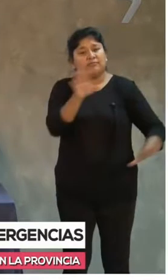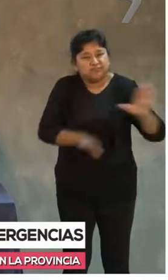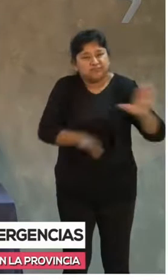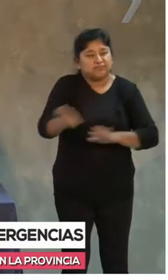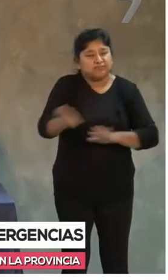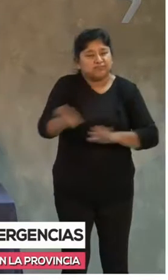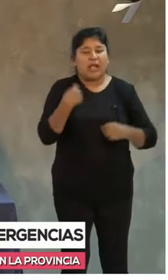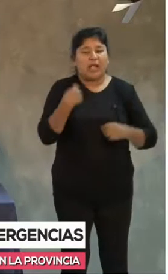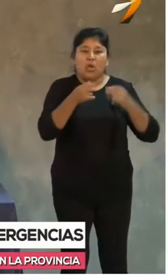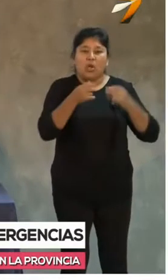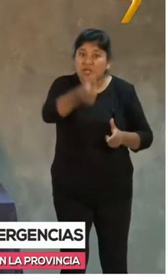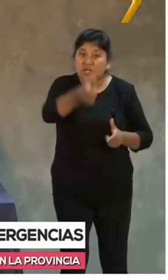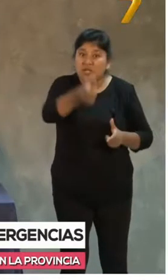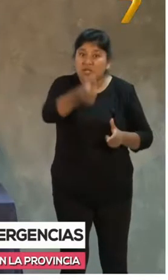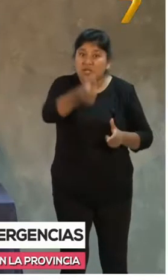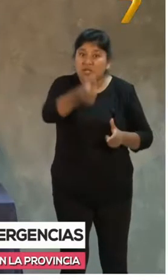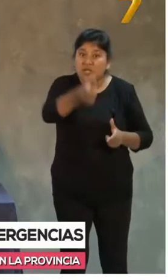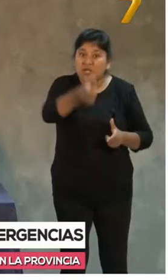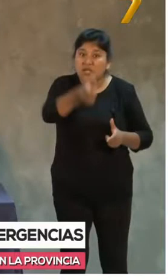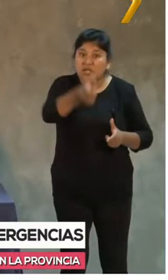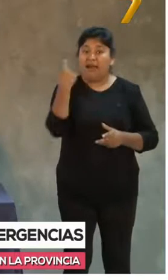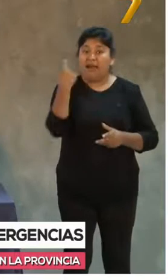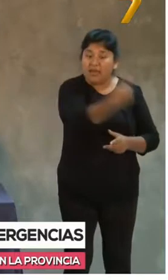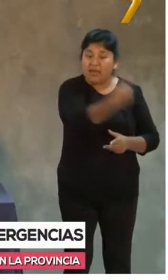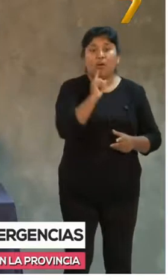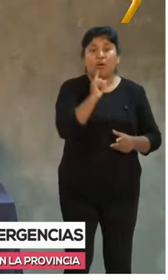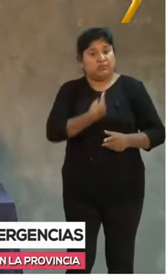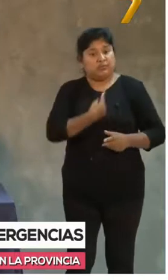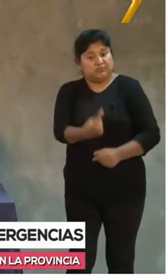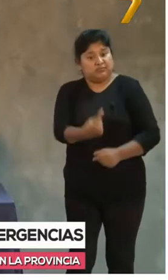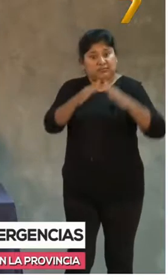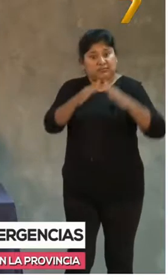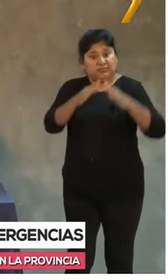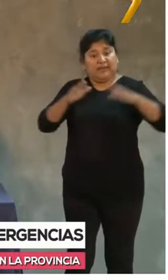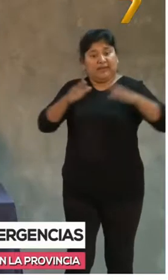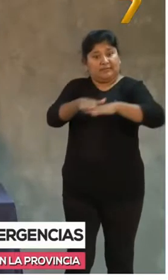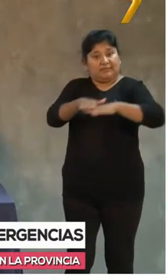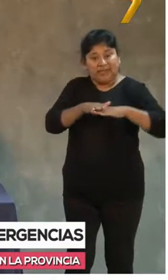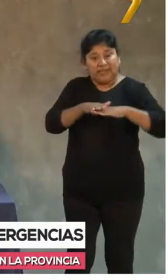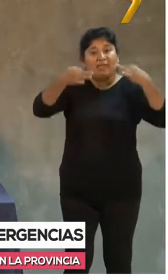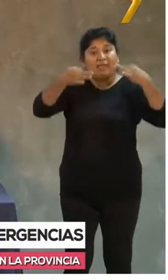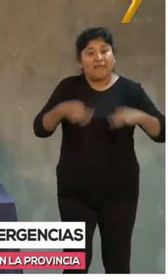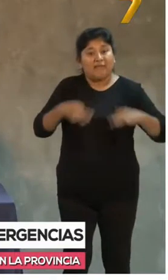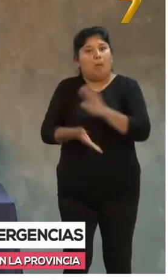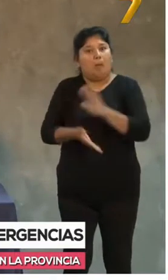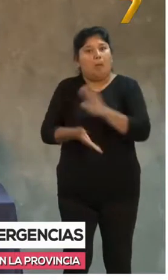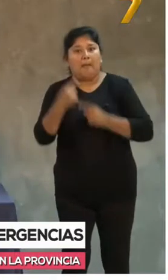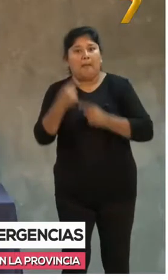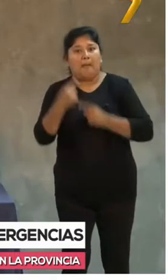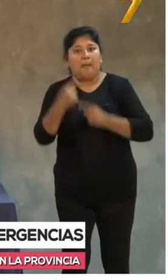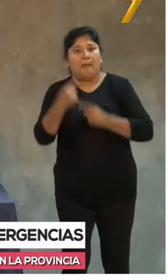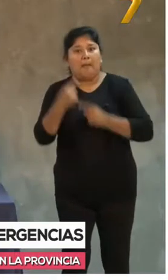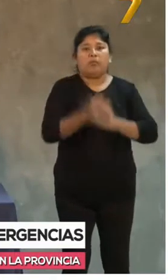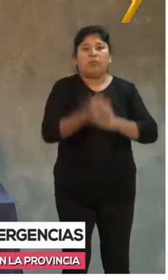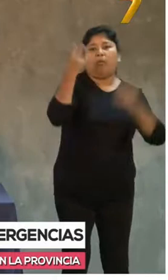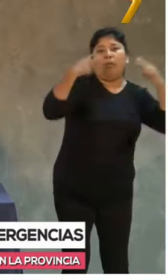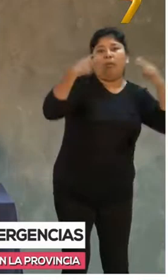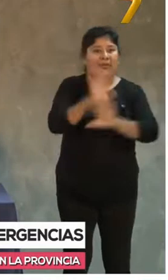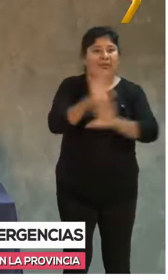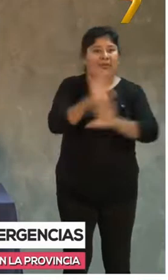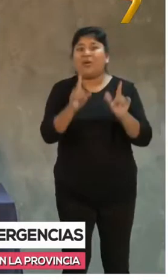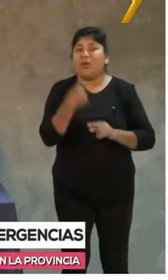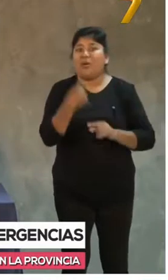nosotros recomendamos del autoaislamiento, de tratar de estar en la casa, de salir lo menos posible, la